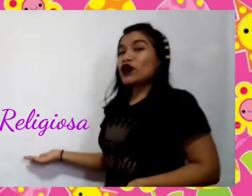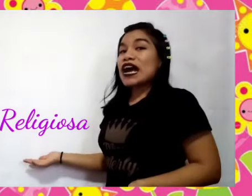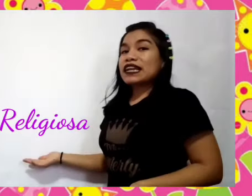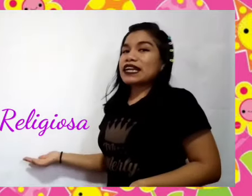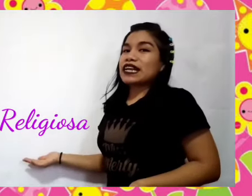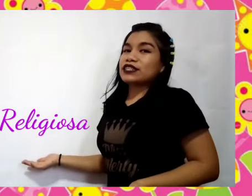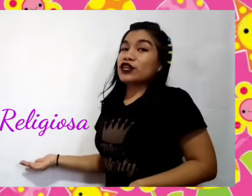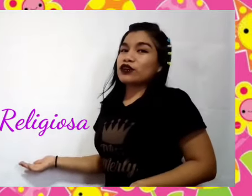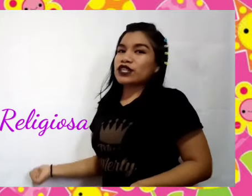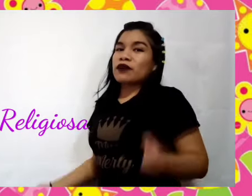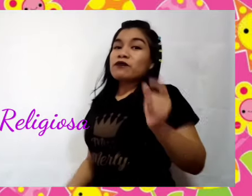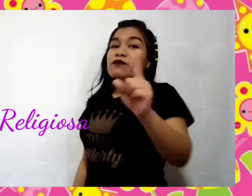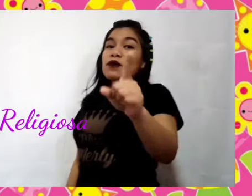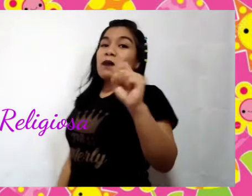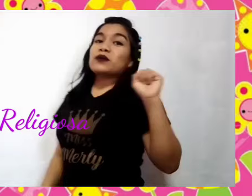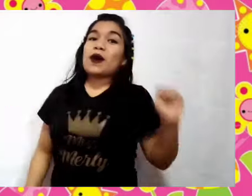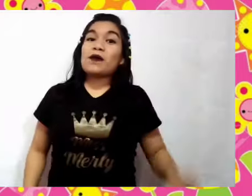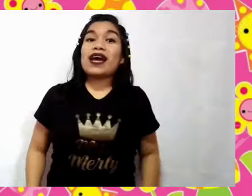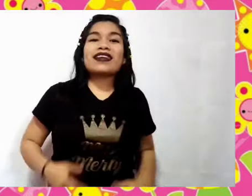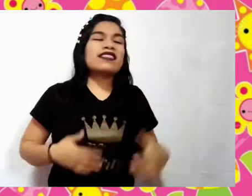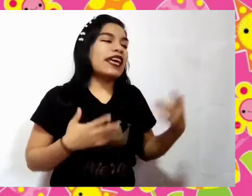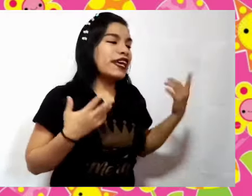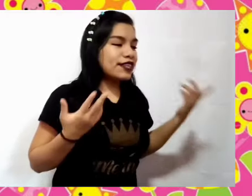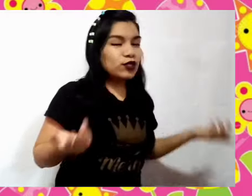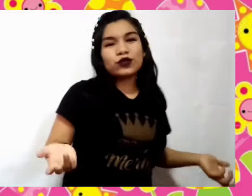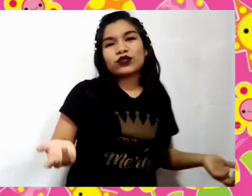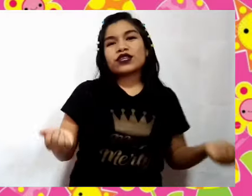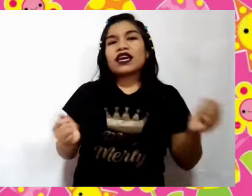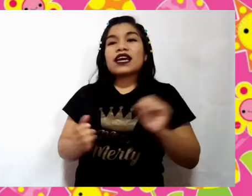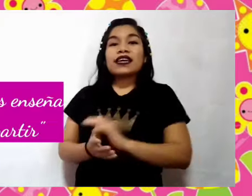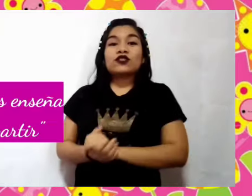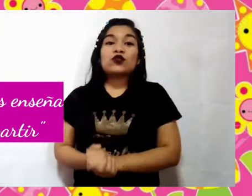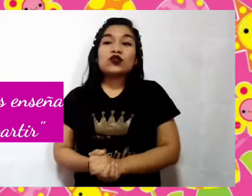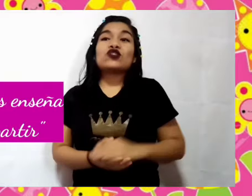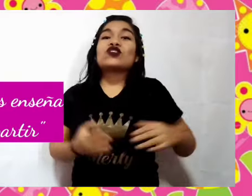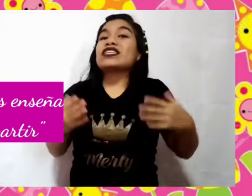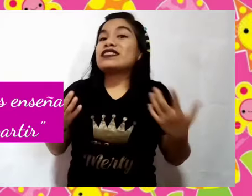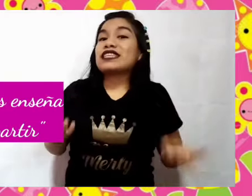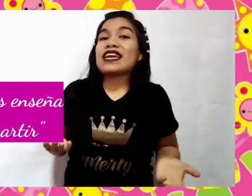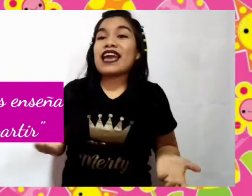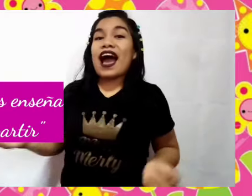educación religiosa. Vamos a hablar de Jesús. Jesús nos enseña